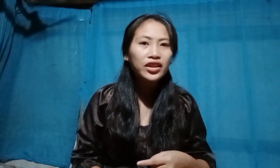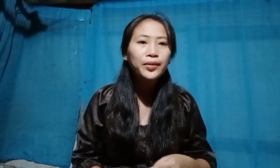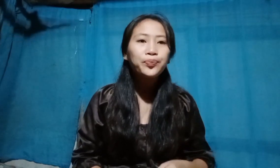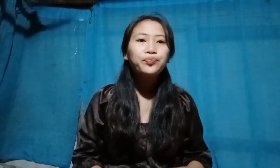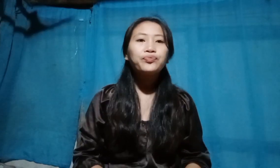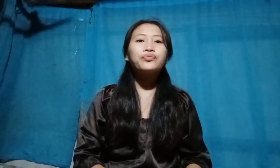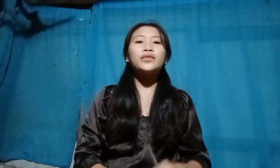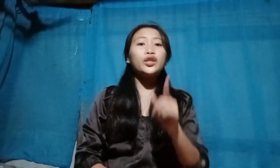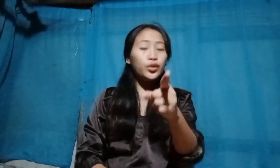hearing? You?